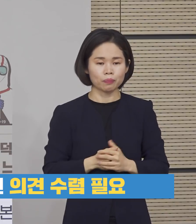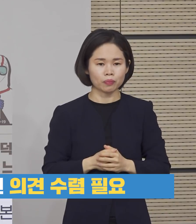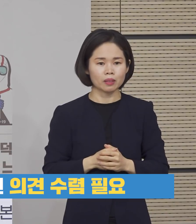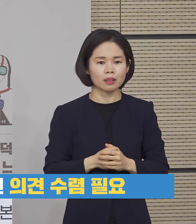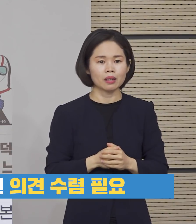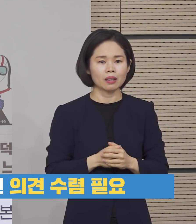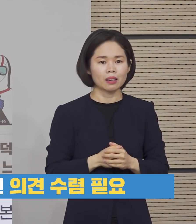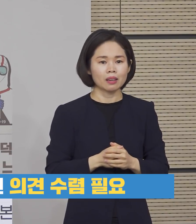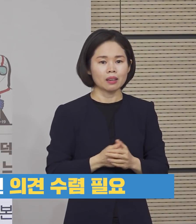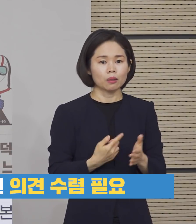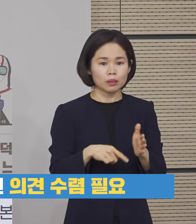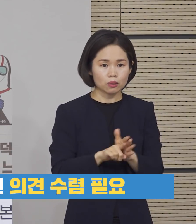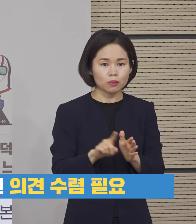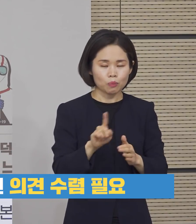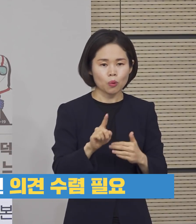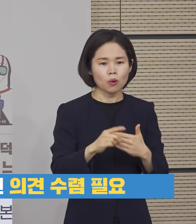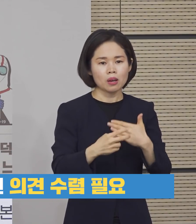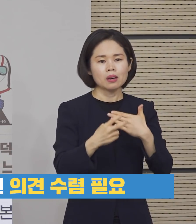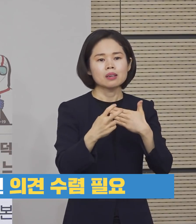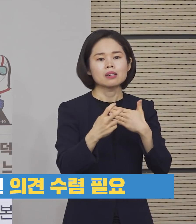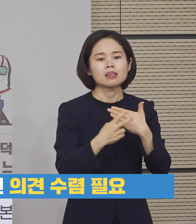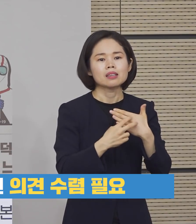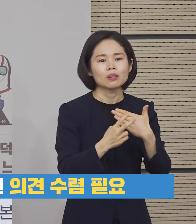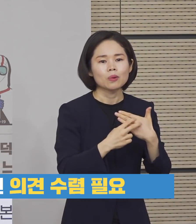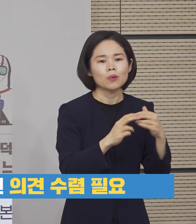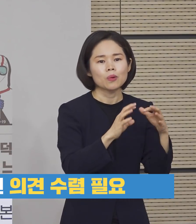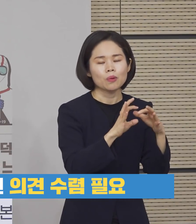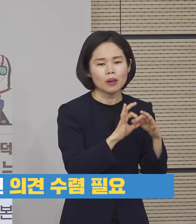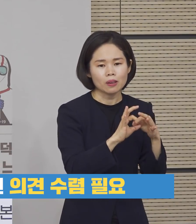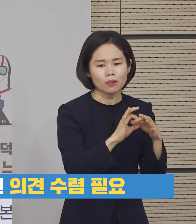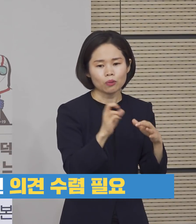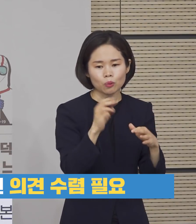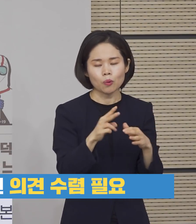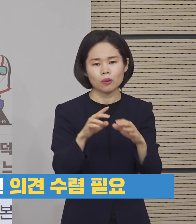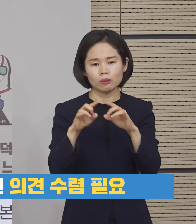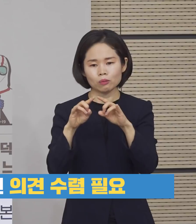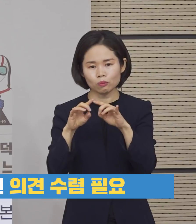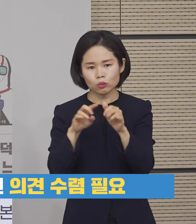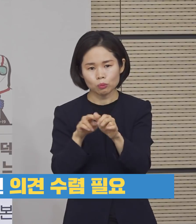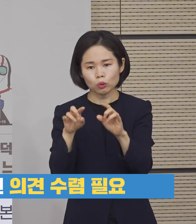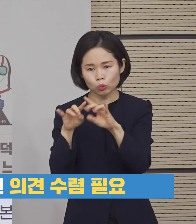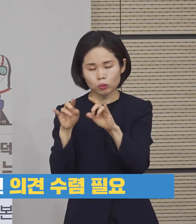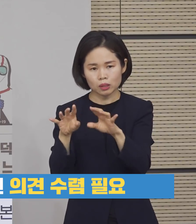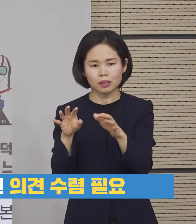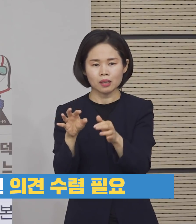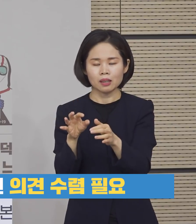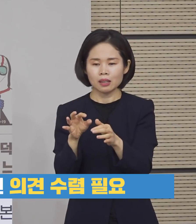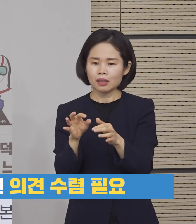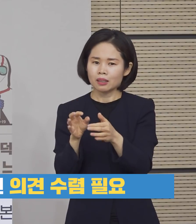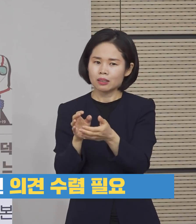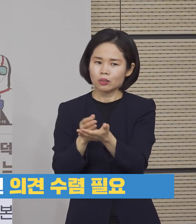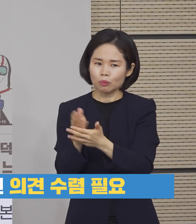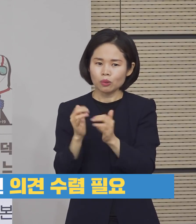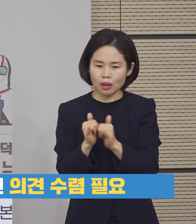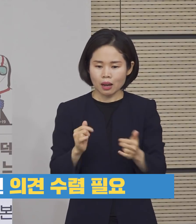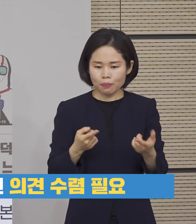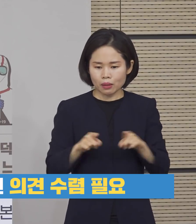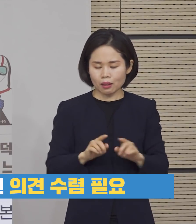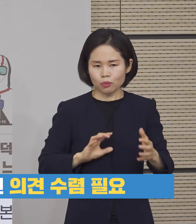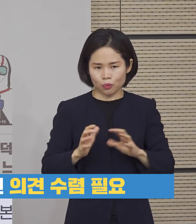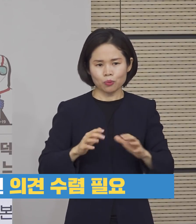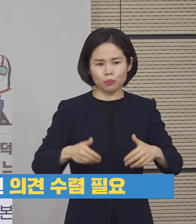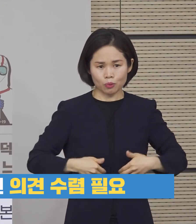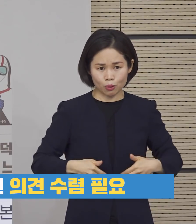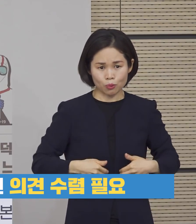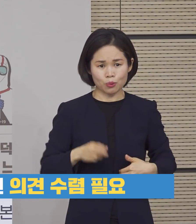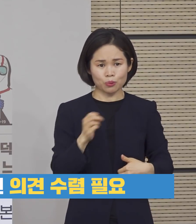생각을 합니다. 다만 이를 위해서는 전문가, 특히 의료계를 포함한 이런 전문가들의 충분한 논의와 의견